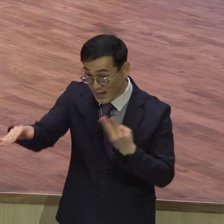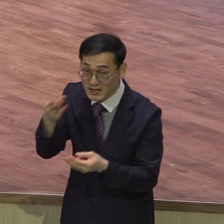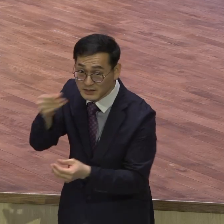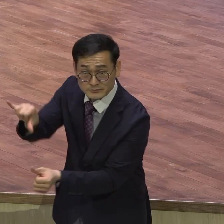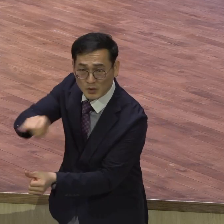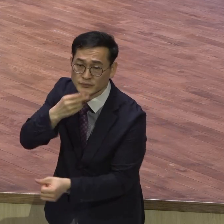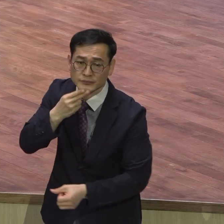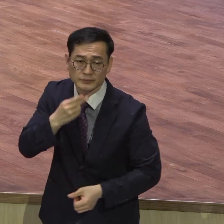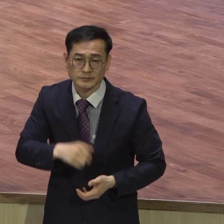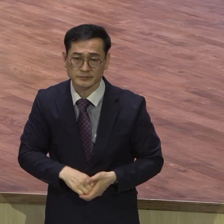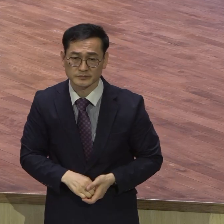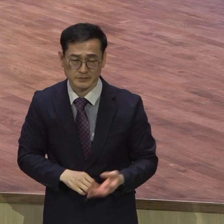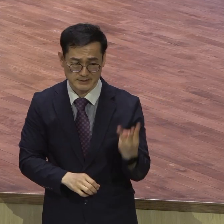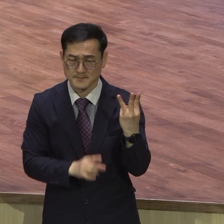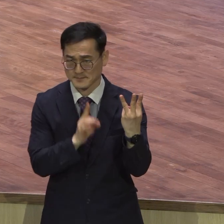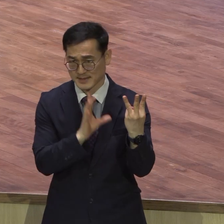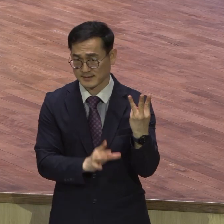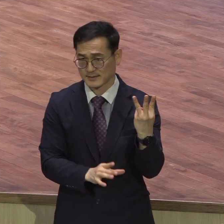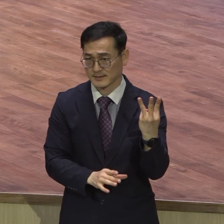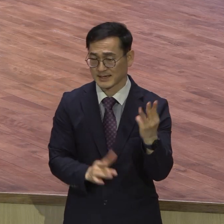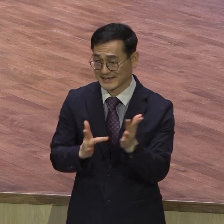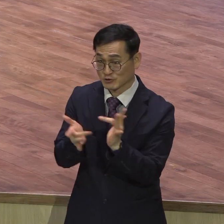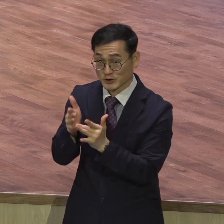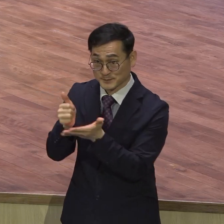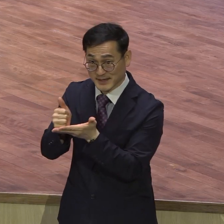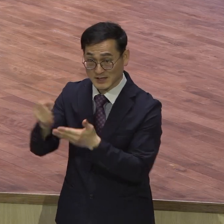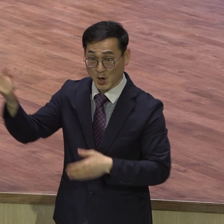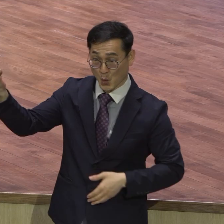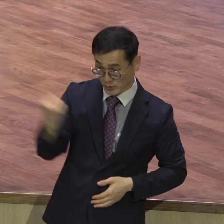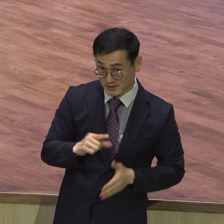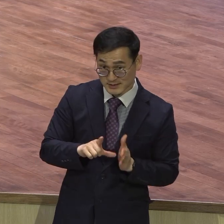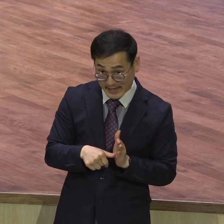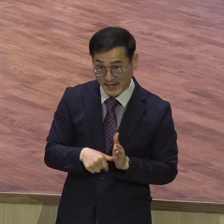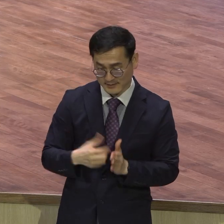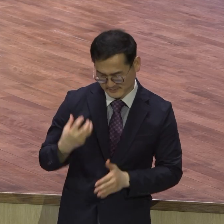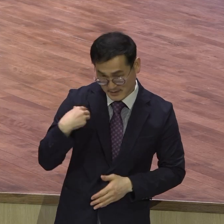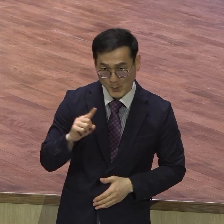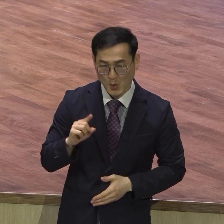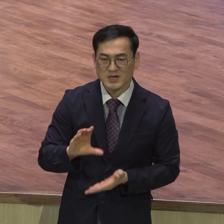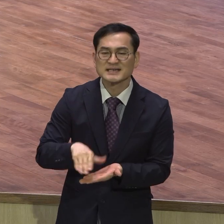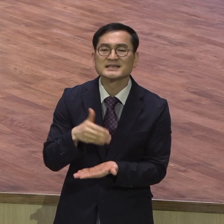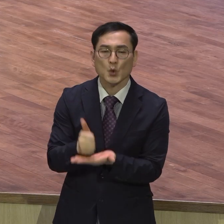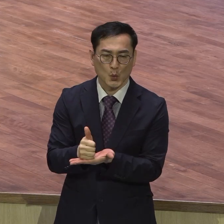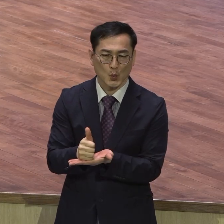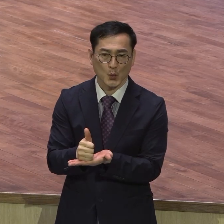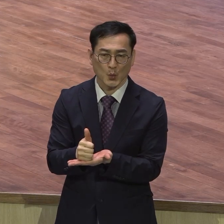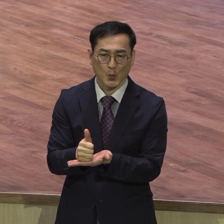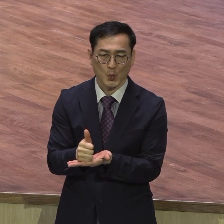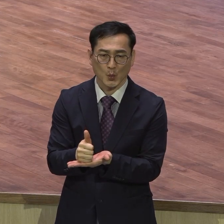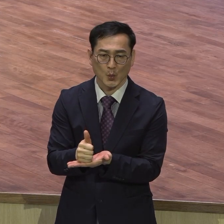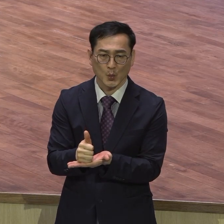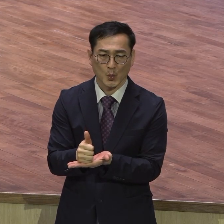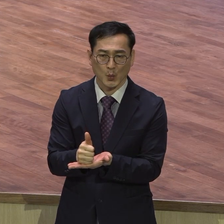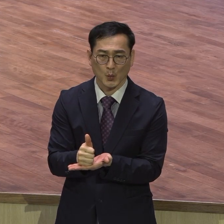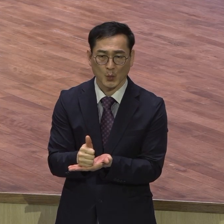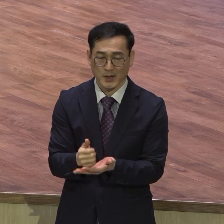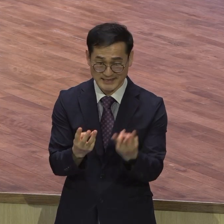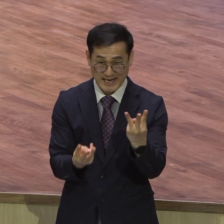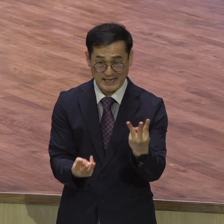행하신 가장 근본적인 미션이 바로 그리스도 직분이었어요. 그리스도를 하기 위해서 이 삼중직을